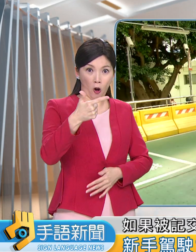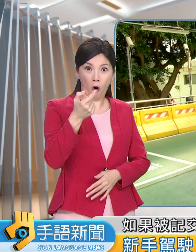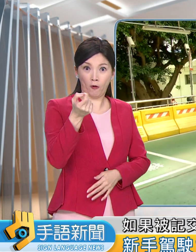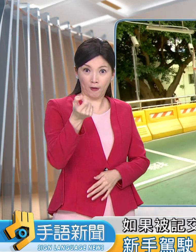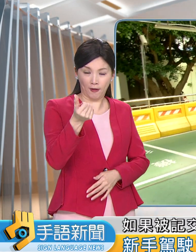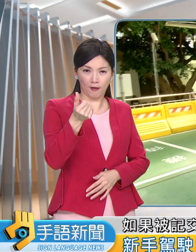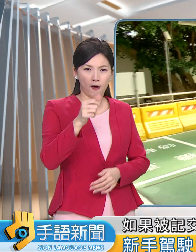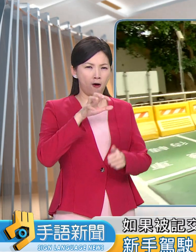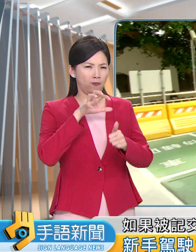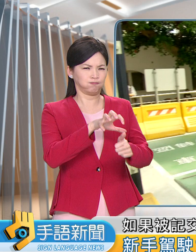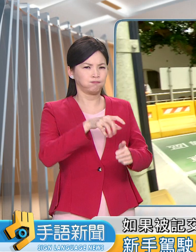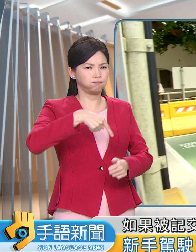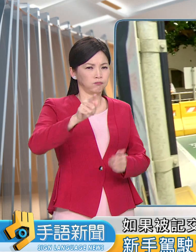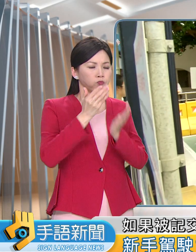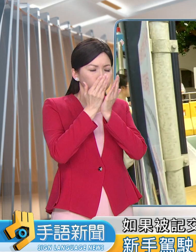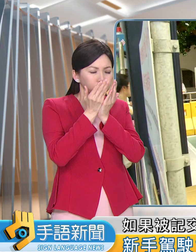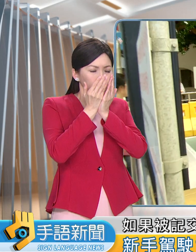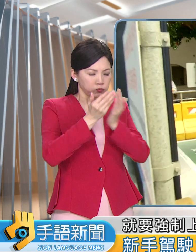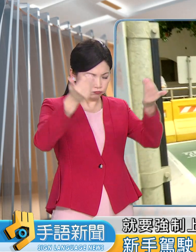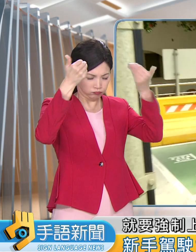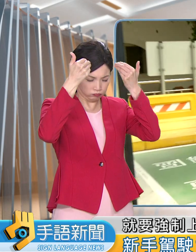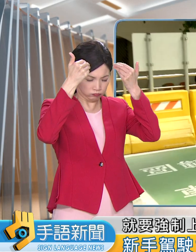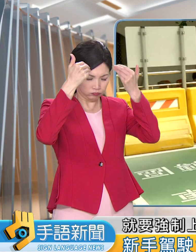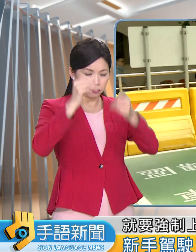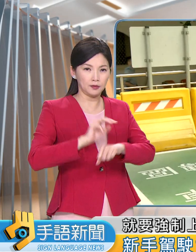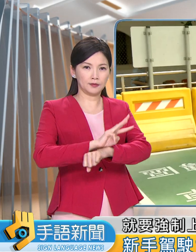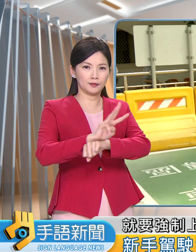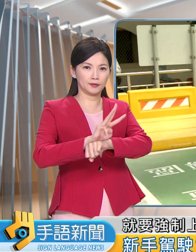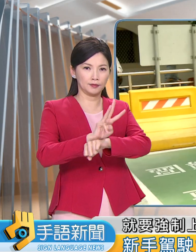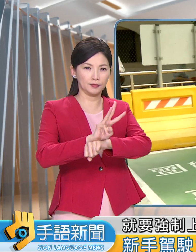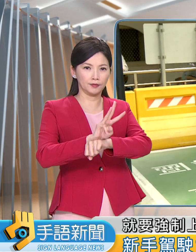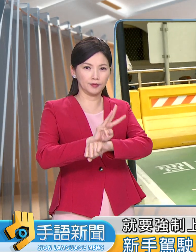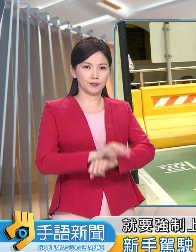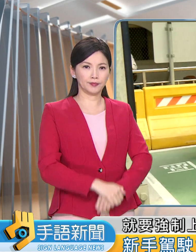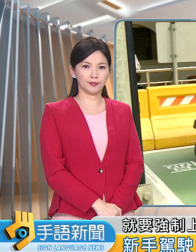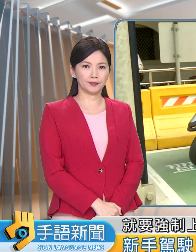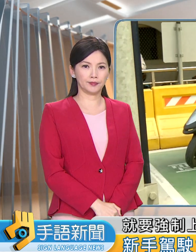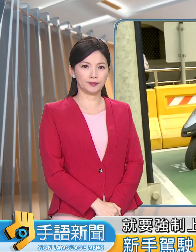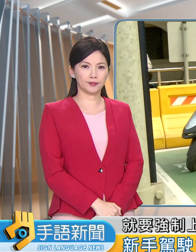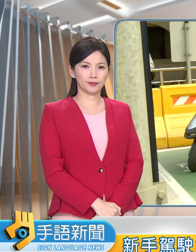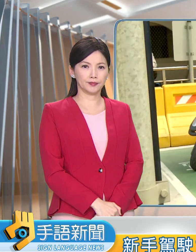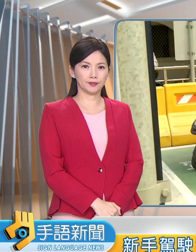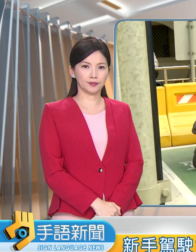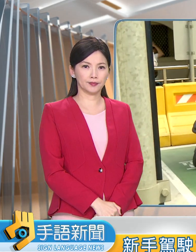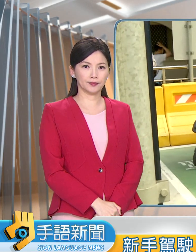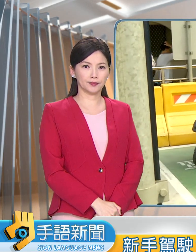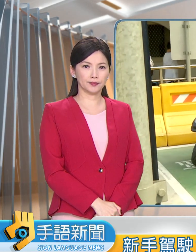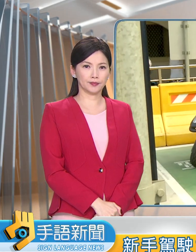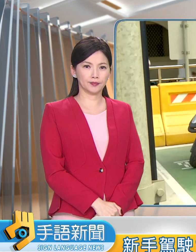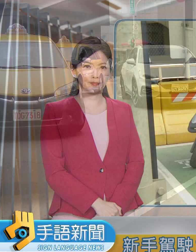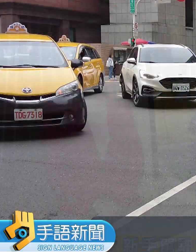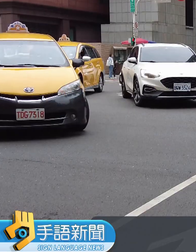记交通违规点数达六点，就要强制上3小时的新手讲习课程。